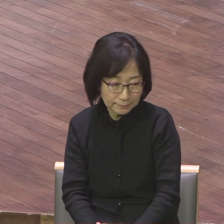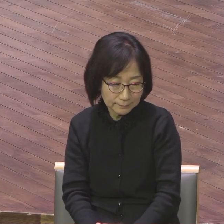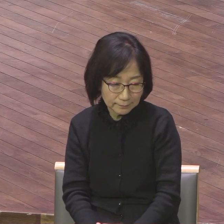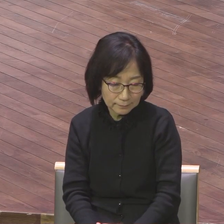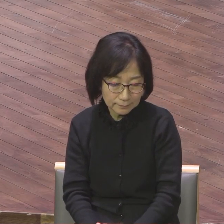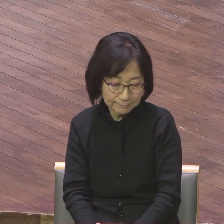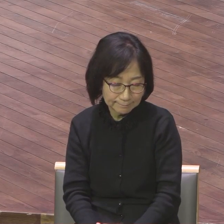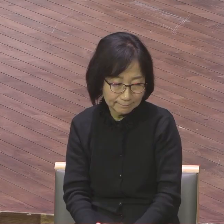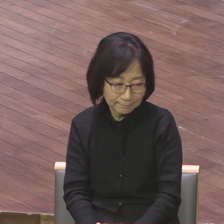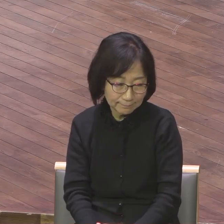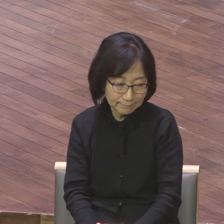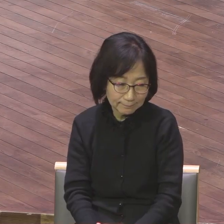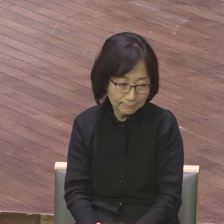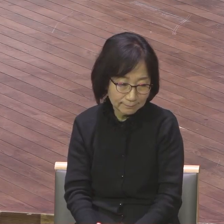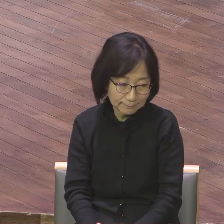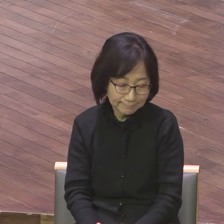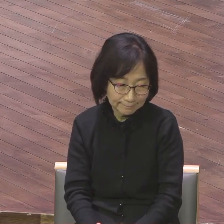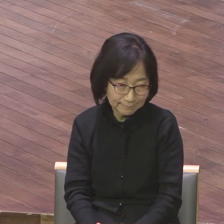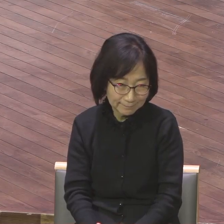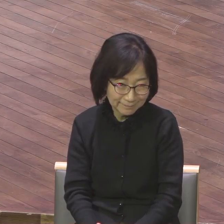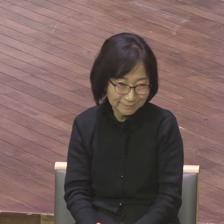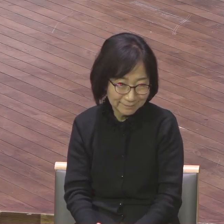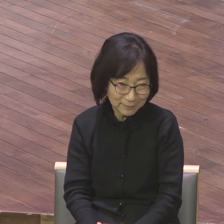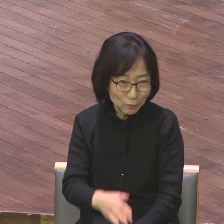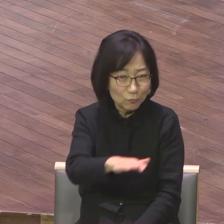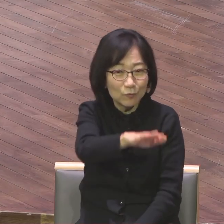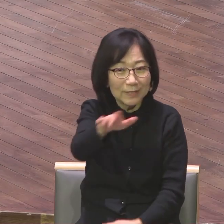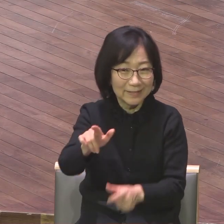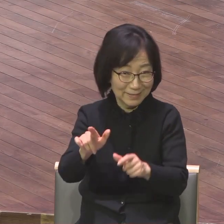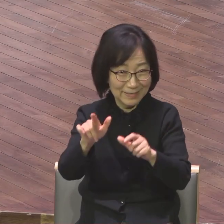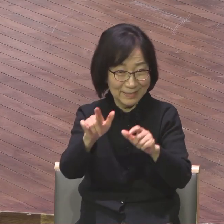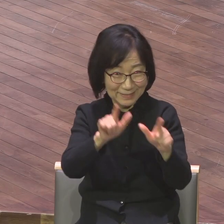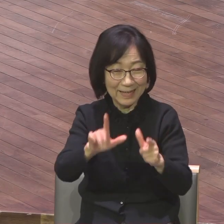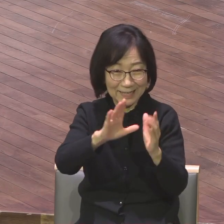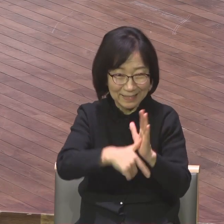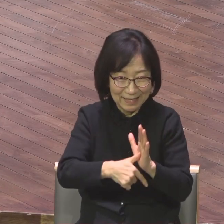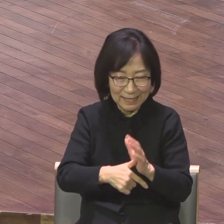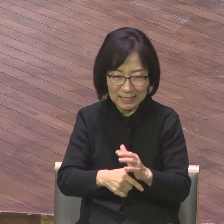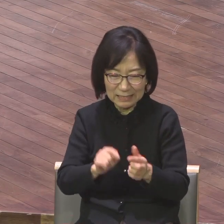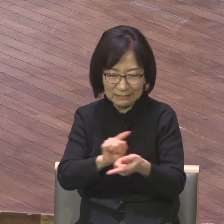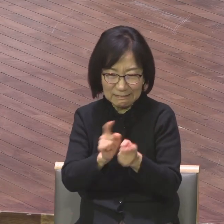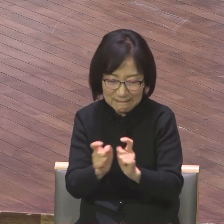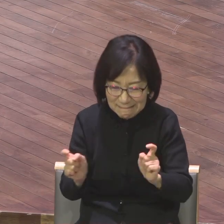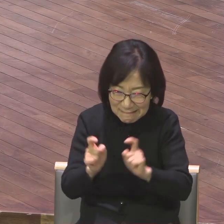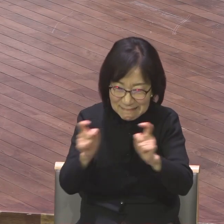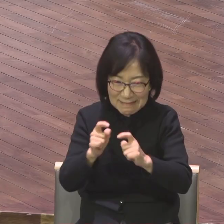자, 우리 삶도 이렇게 됩시다. 우리의 삶도 아웅다웅하지 말고